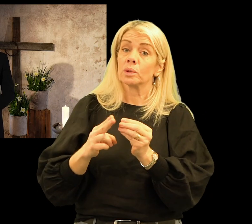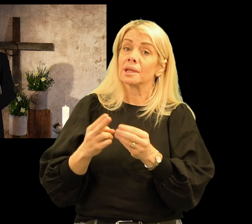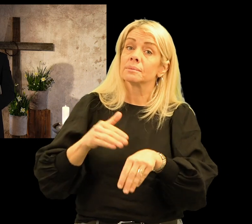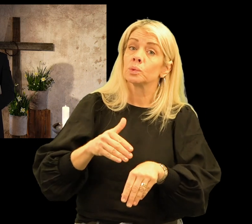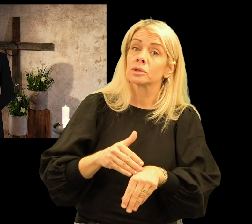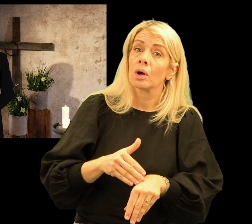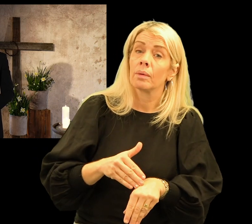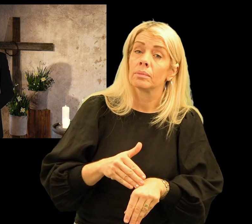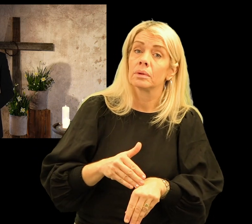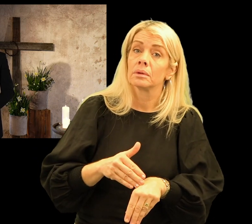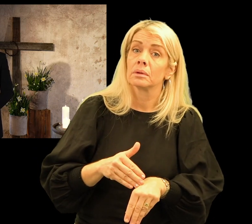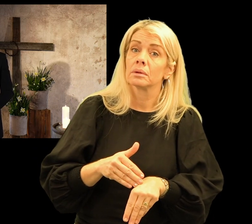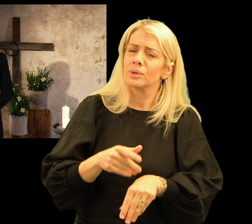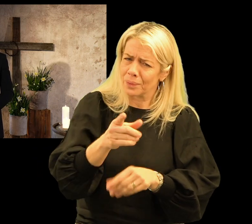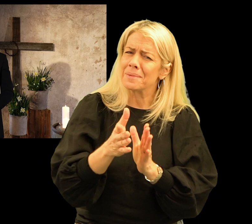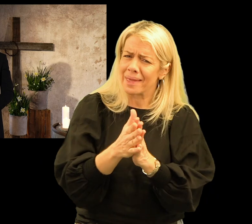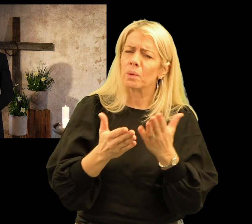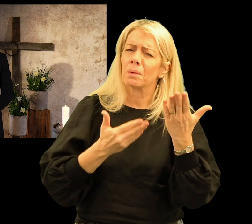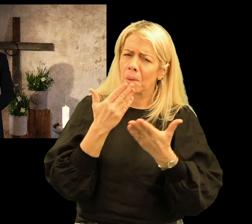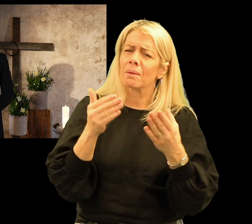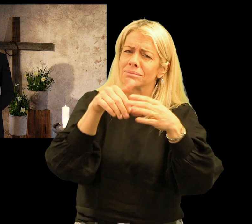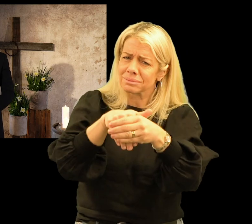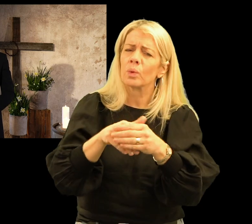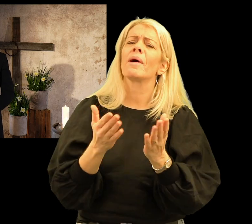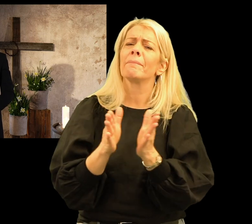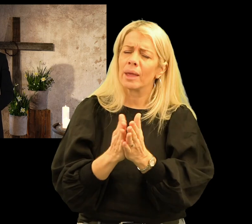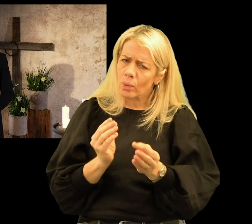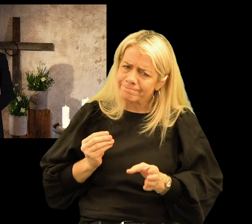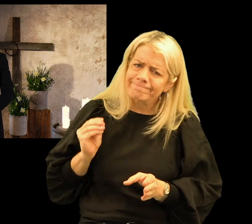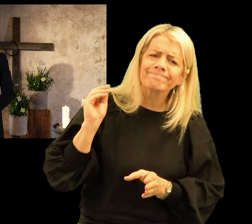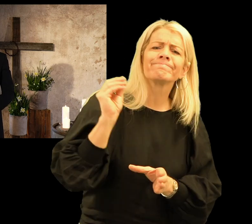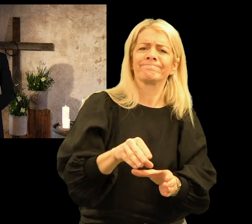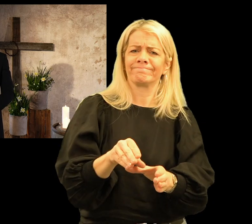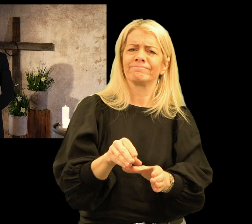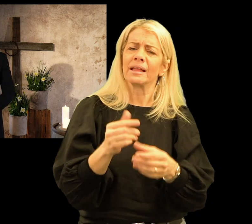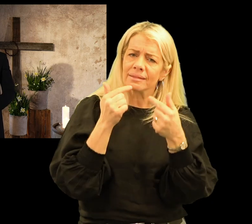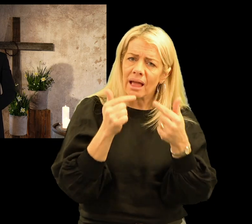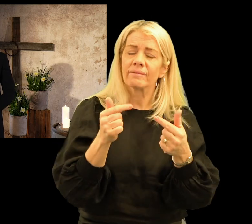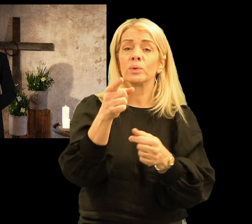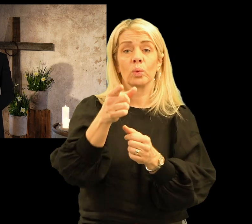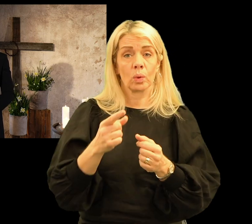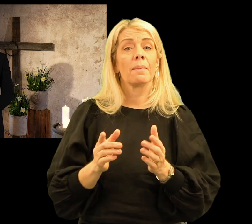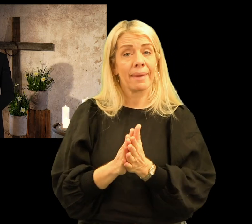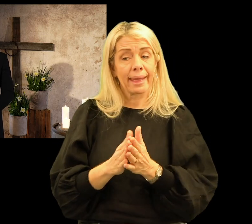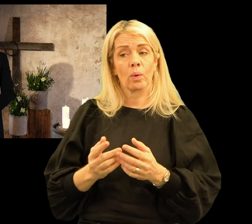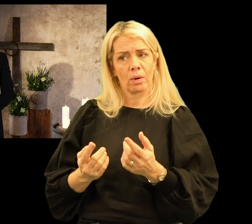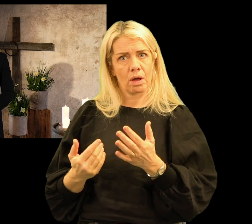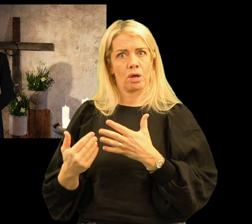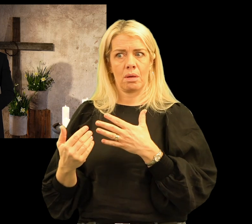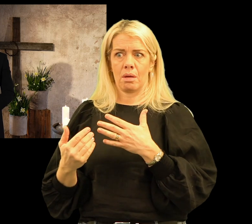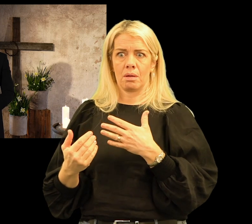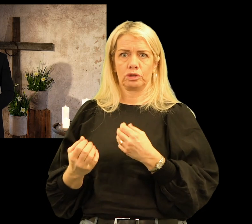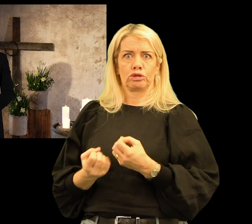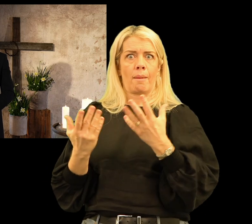budskap. Var med och sjung och var med och ge. Tack för att du möjliggör en